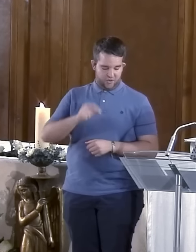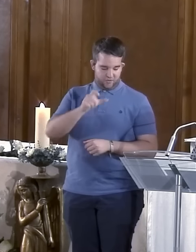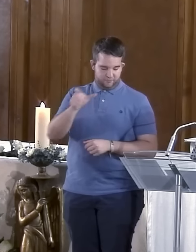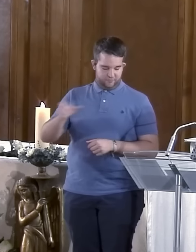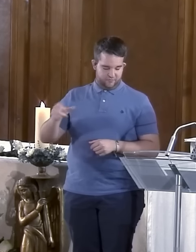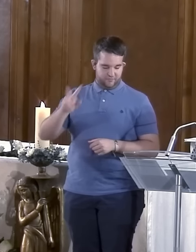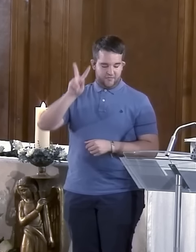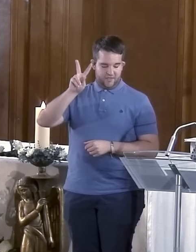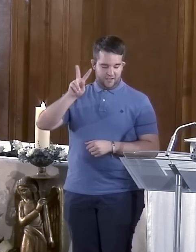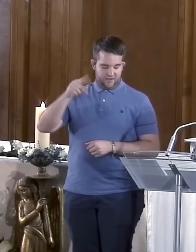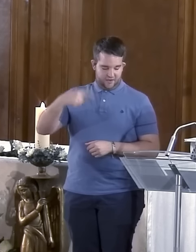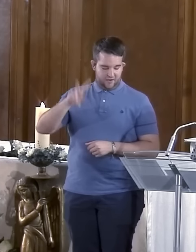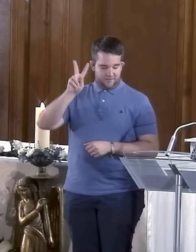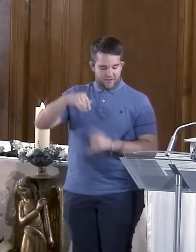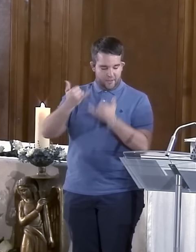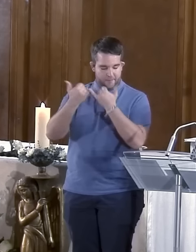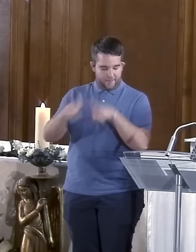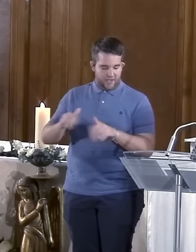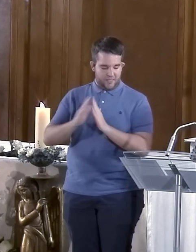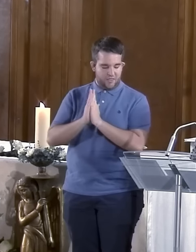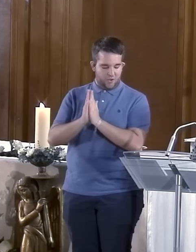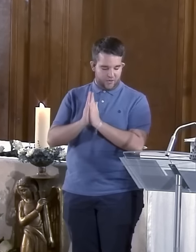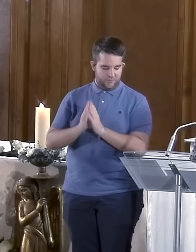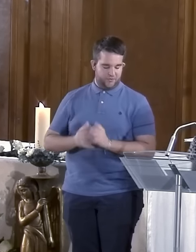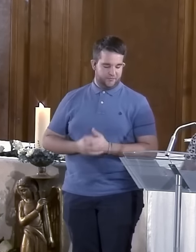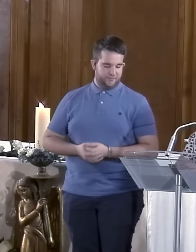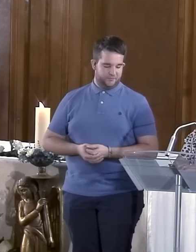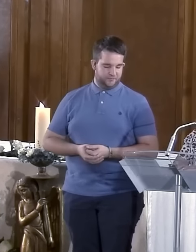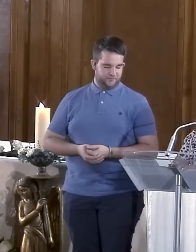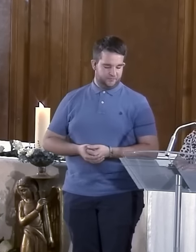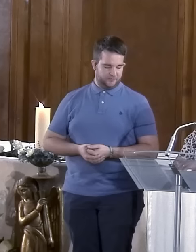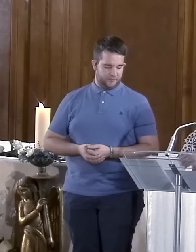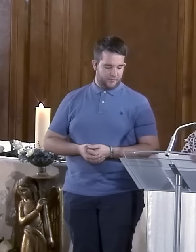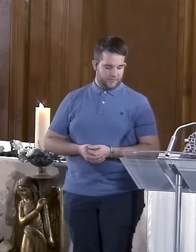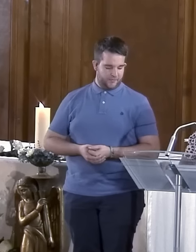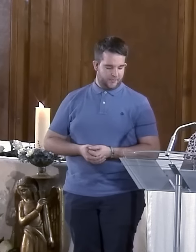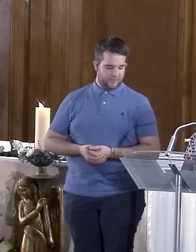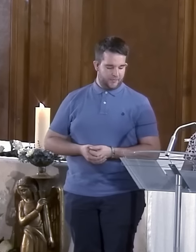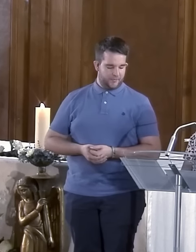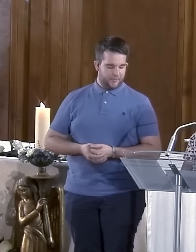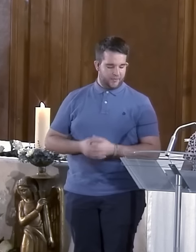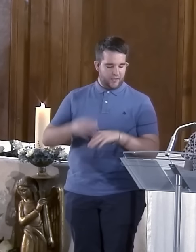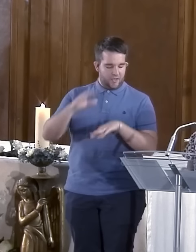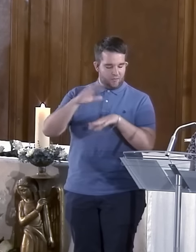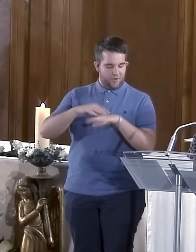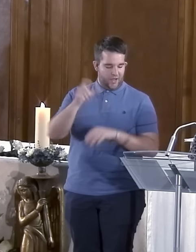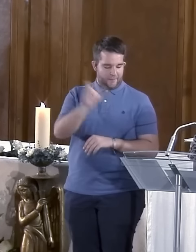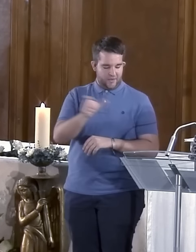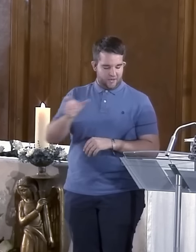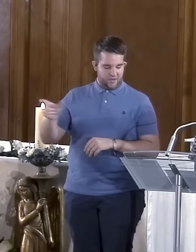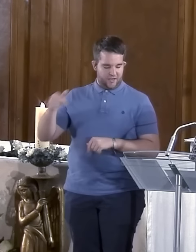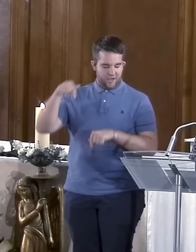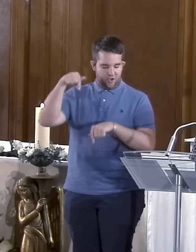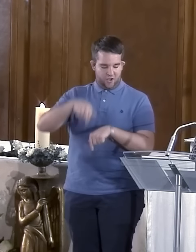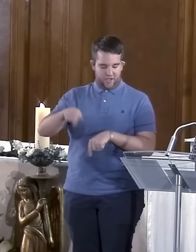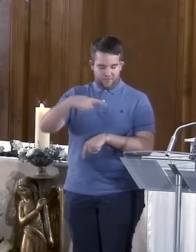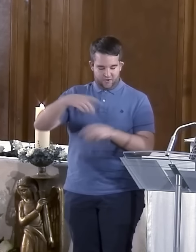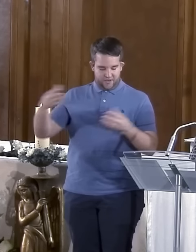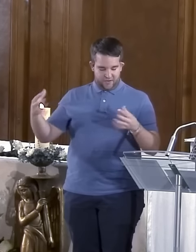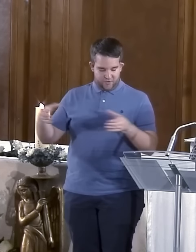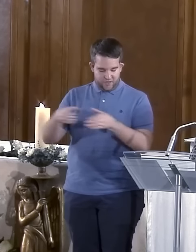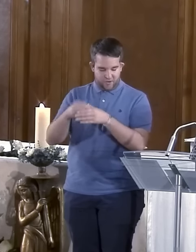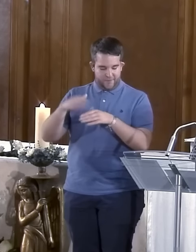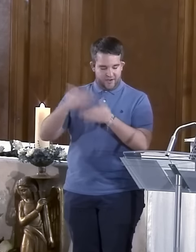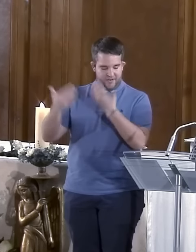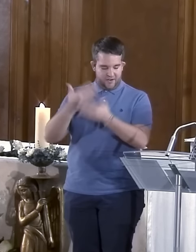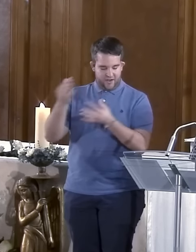los corazones haya la verdadera paz. Oremos. Escúchanos, Señor. Por las personas que hoy nos hemos